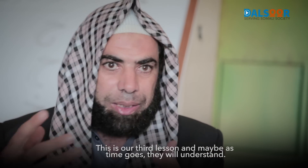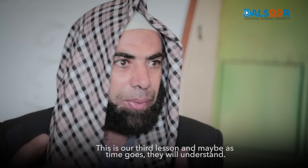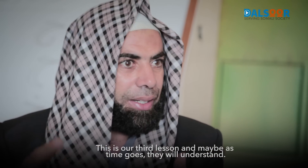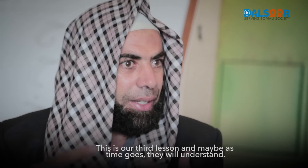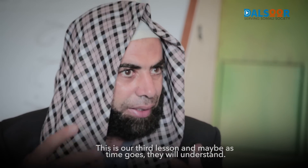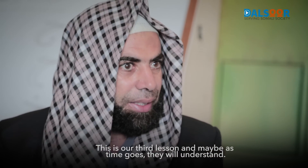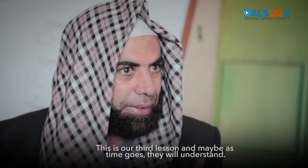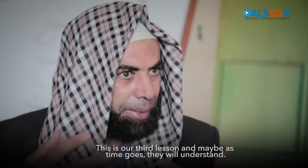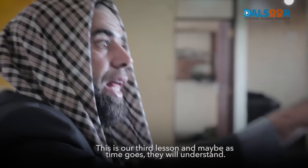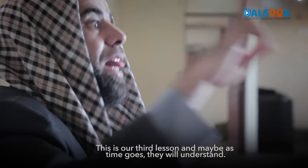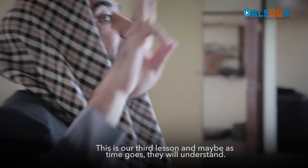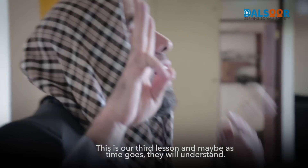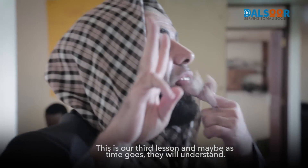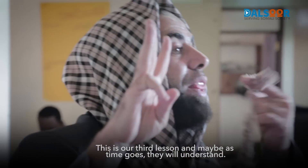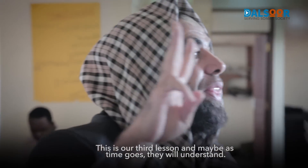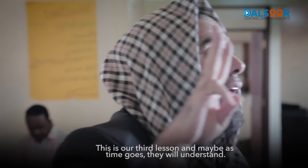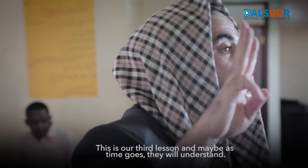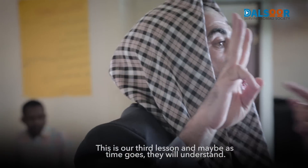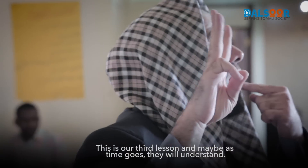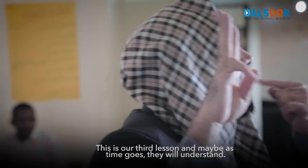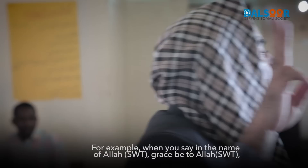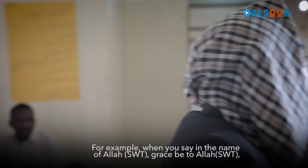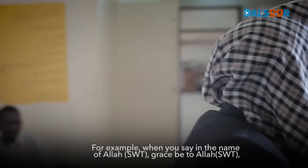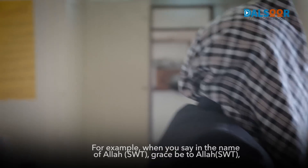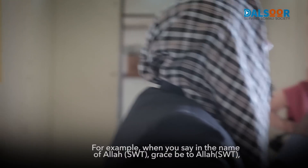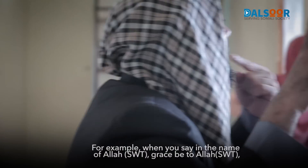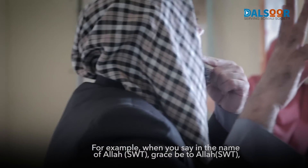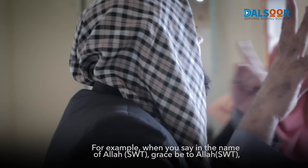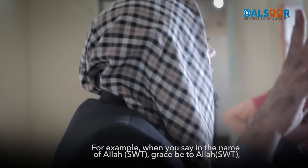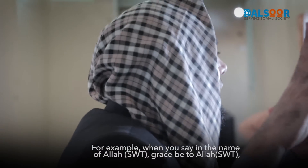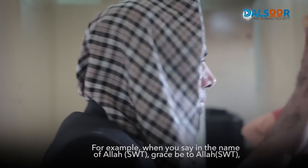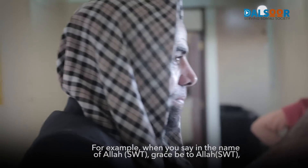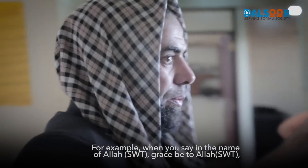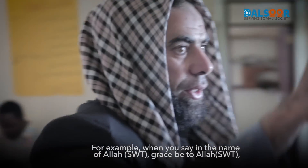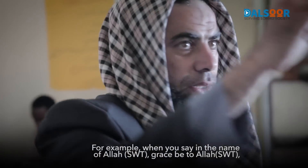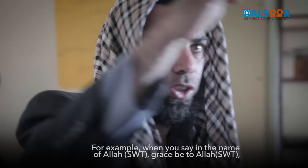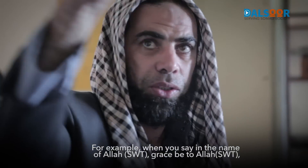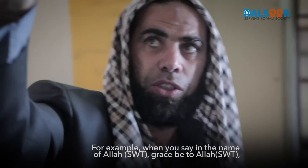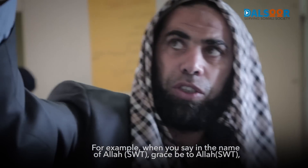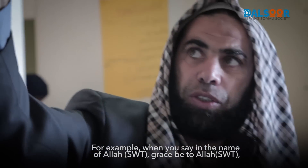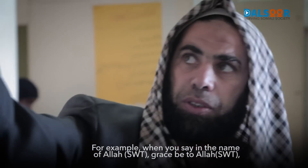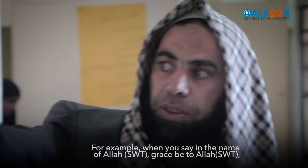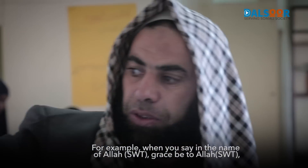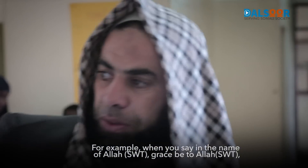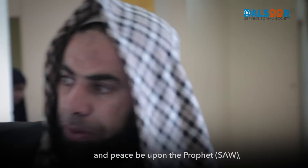ما يعني هبدأ تفهم مع بعض بإذن الله تعالى. يعني عندما كلهم مثلاً بسم الله الحمد لله